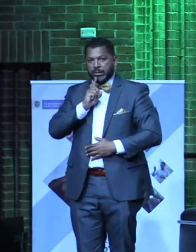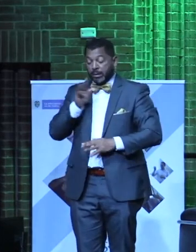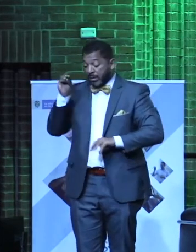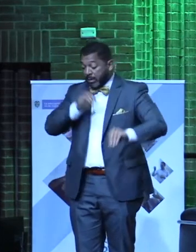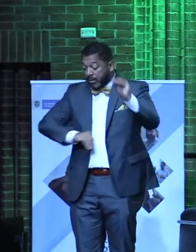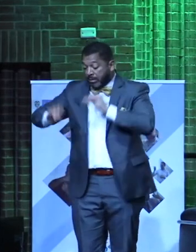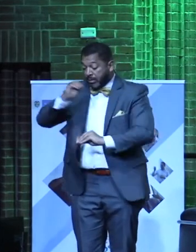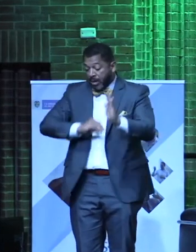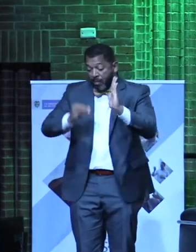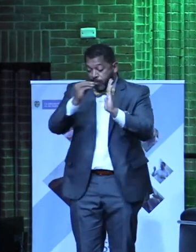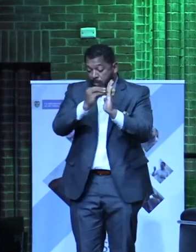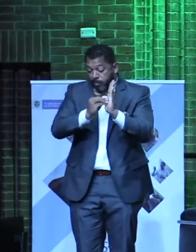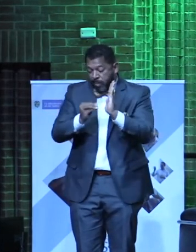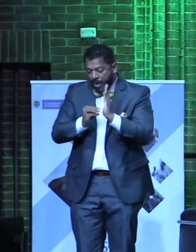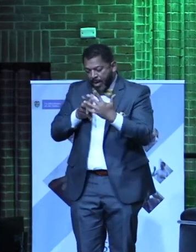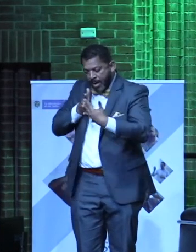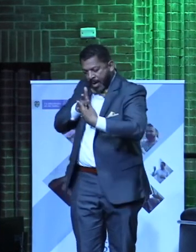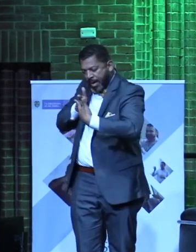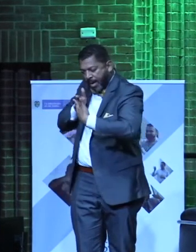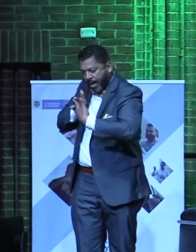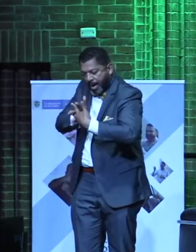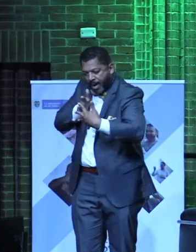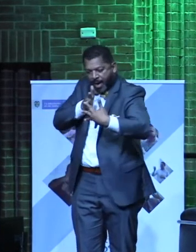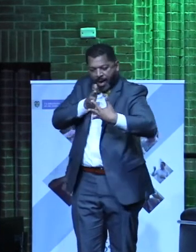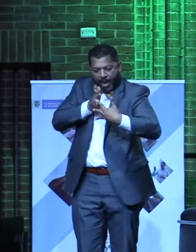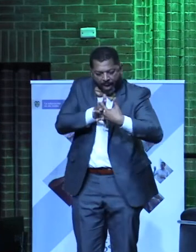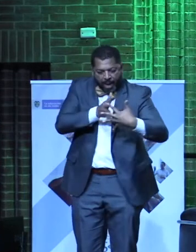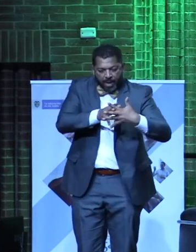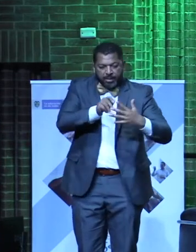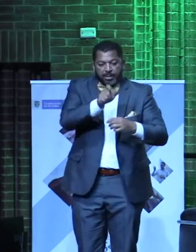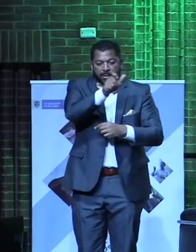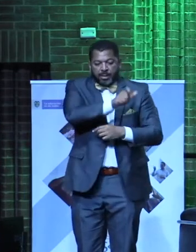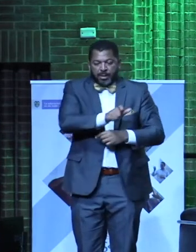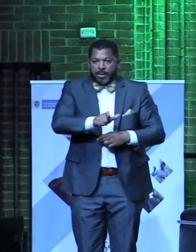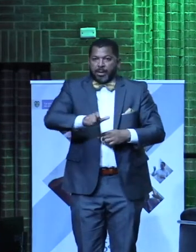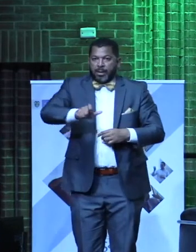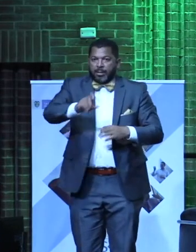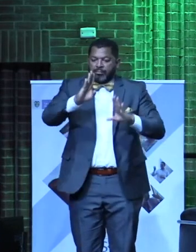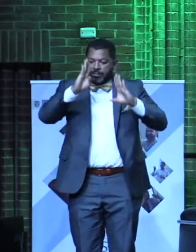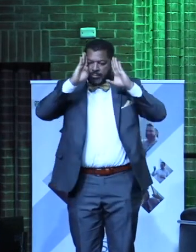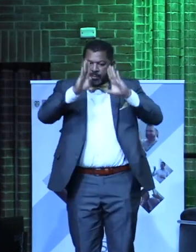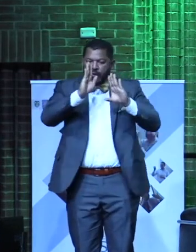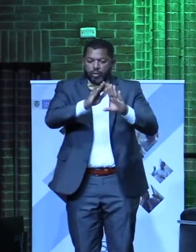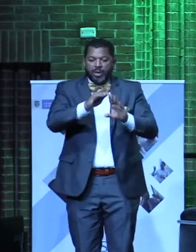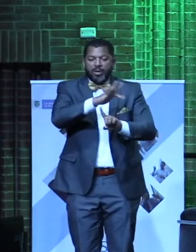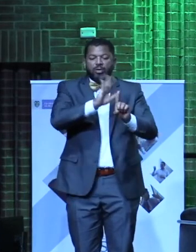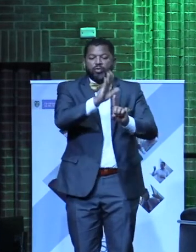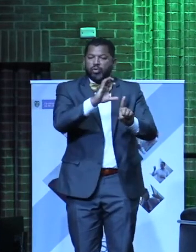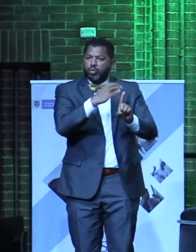de adaptabilidad propias del territorio, de la población a atender y de su cultura.